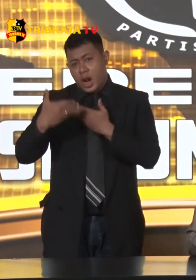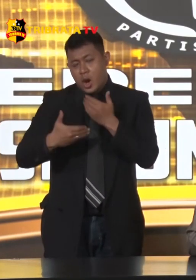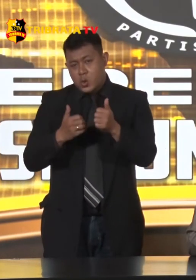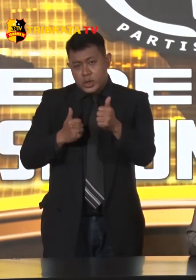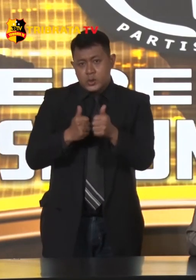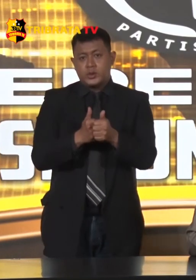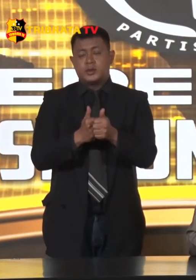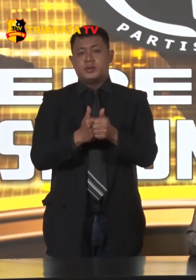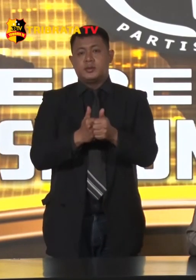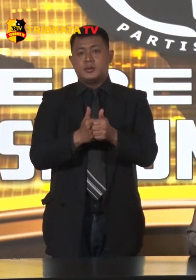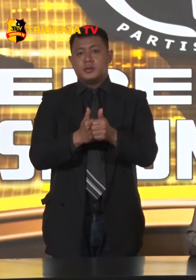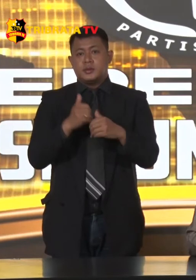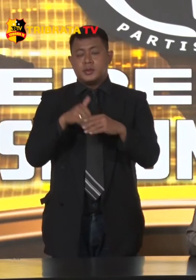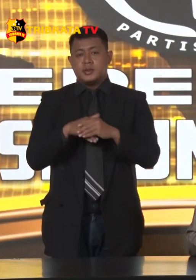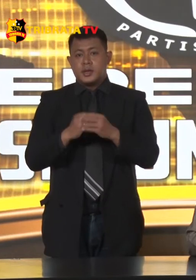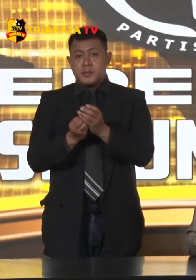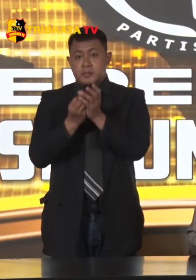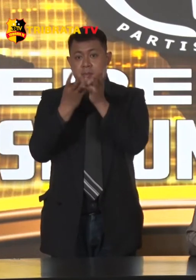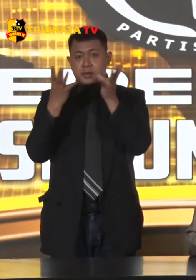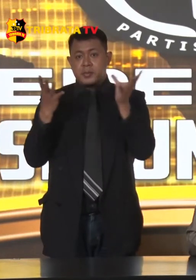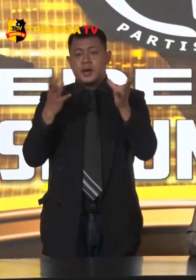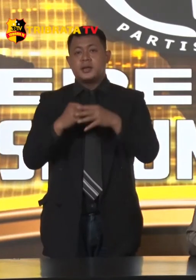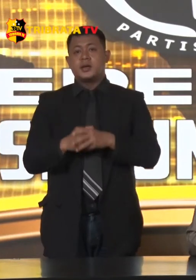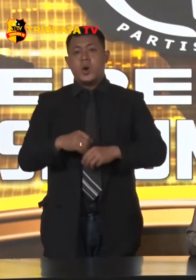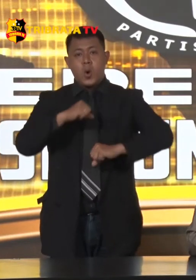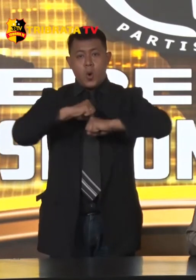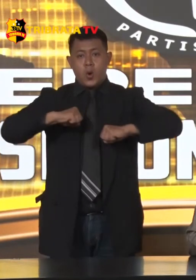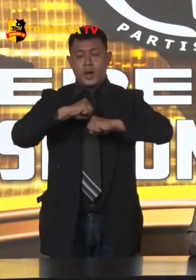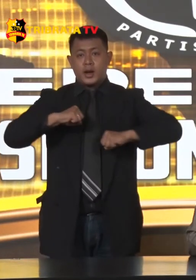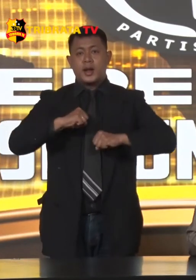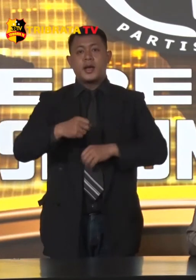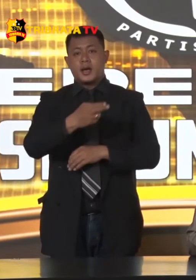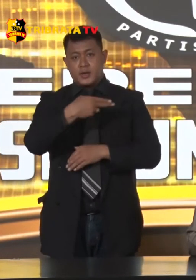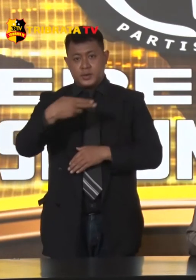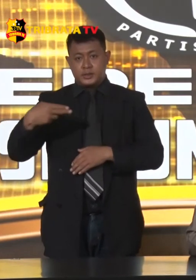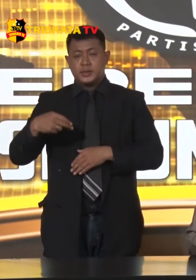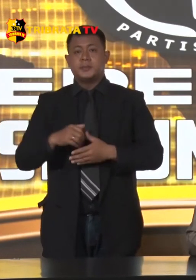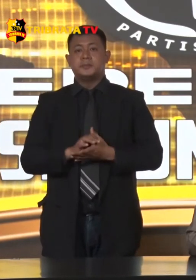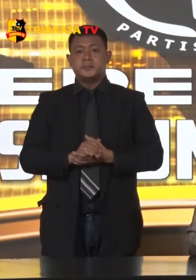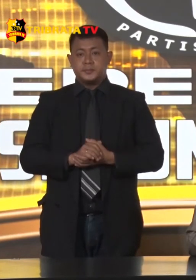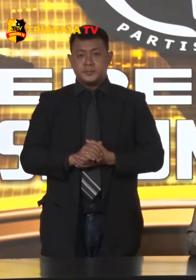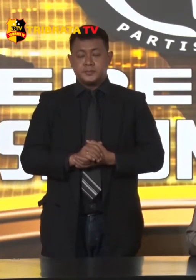turut serta dalam pengembangan olahraga di tanah air,